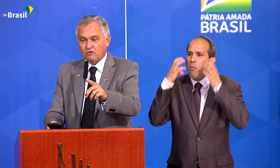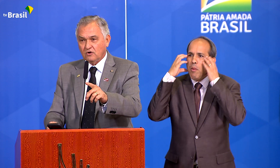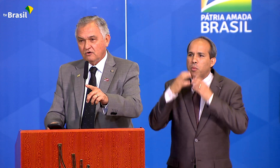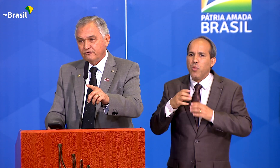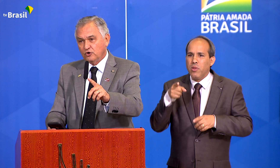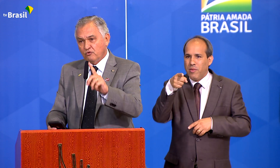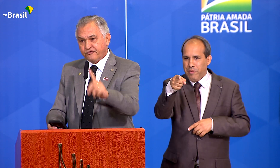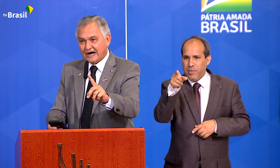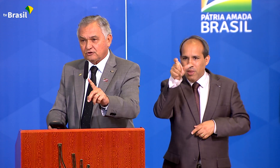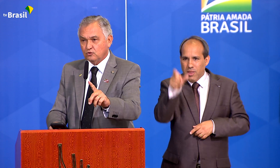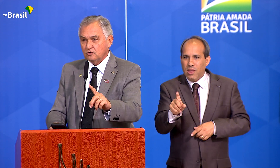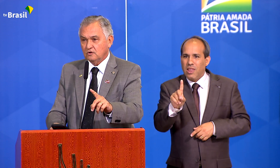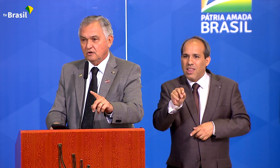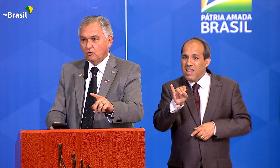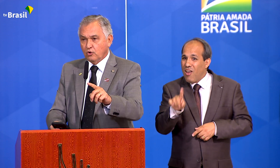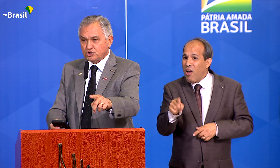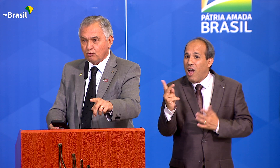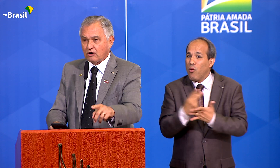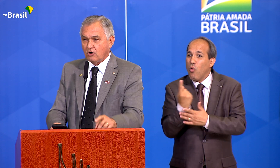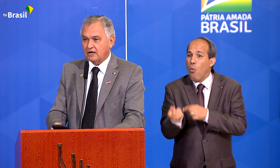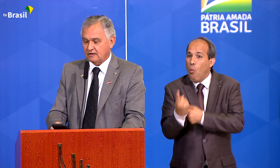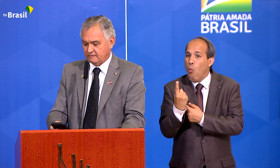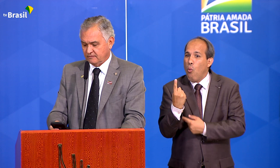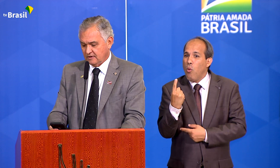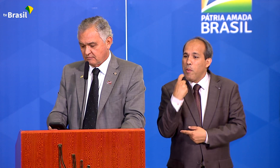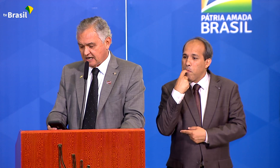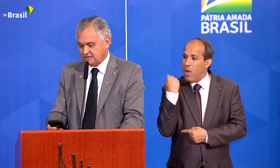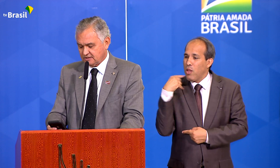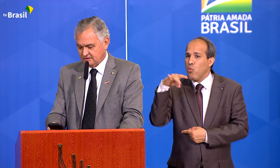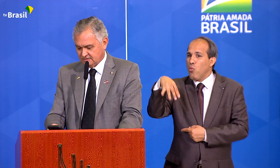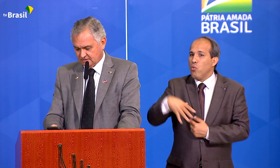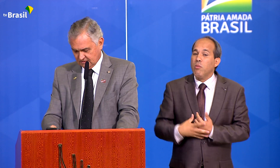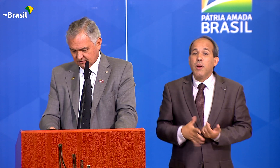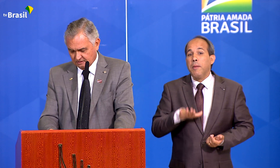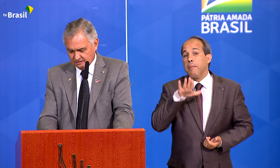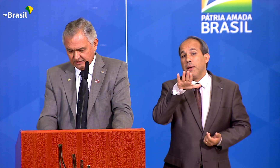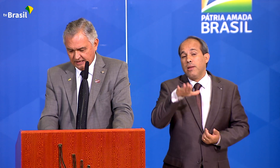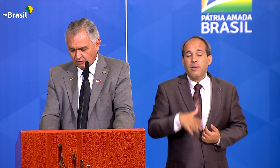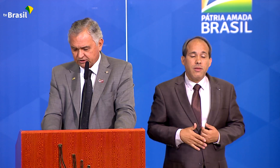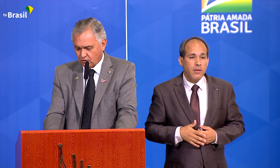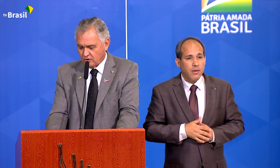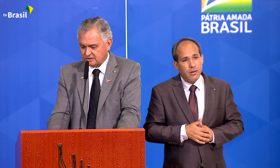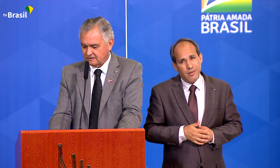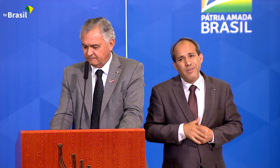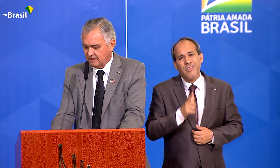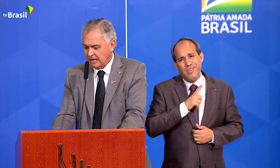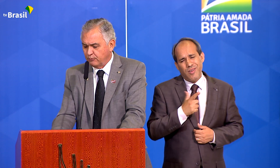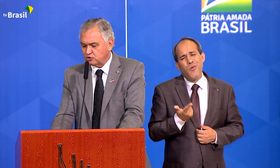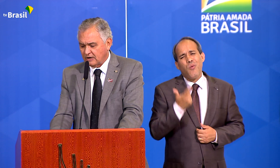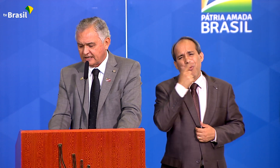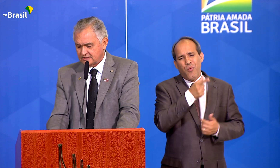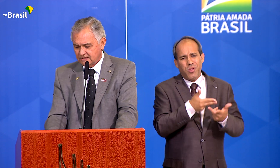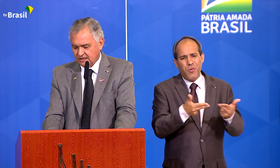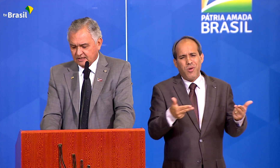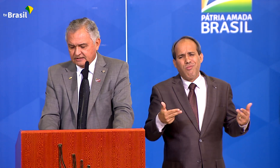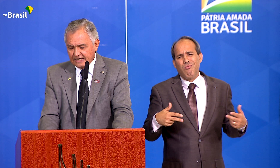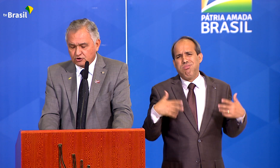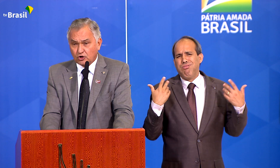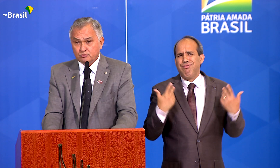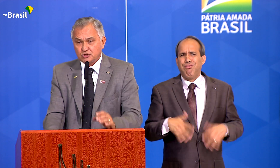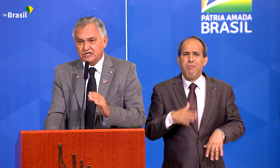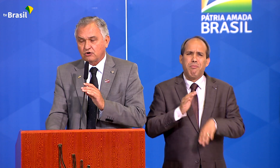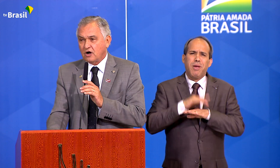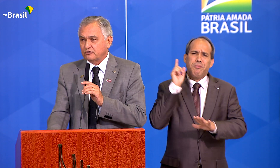Daniel foi um fato último agora mas é outra coisa é muito mais